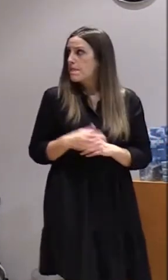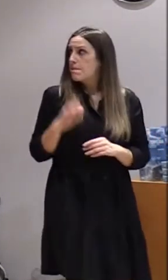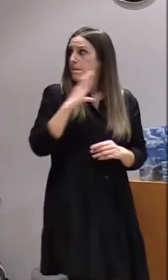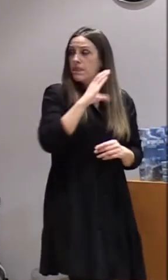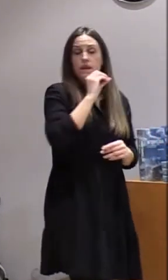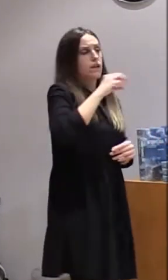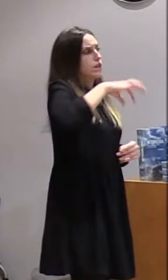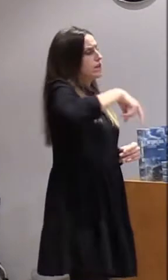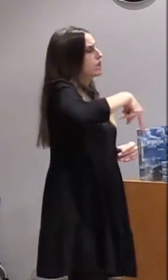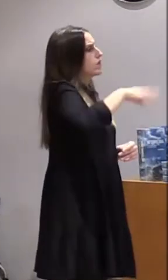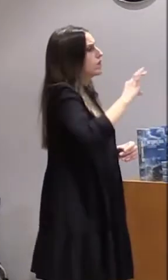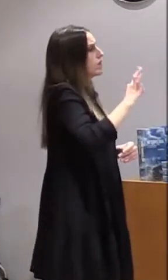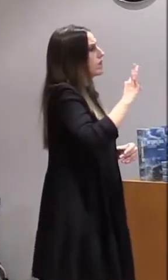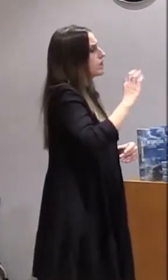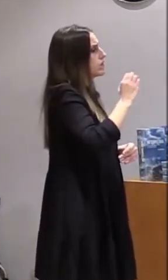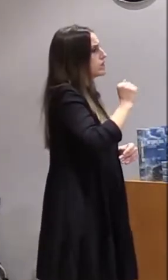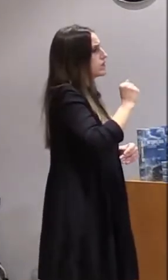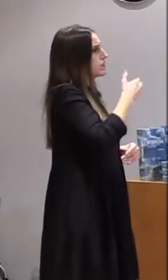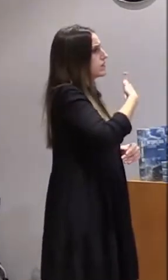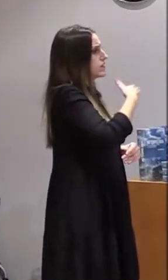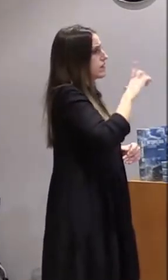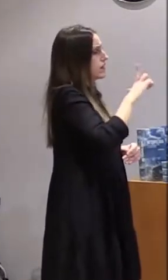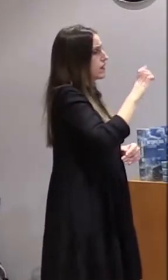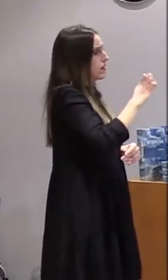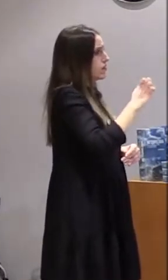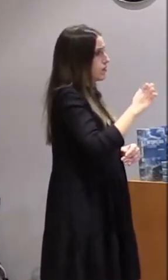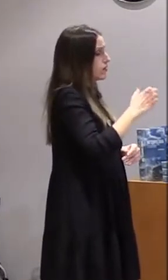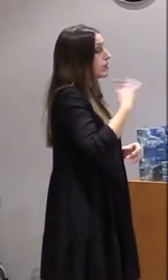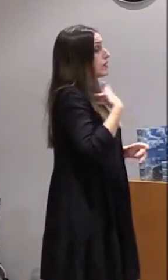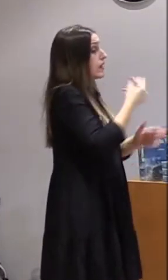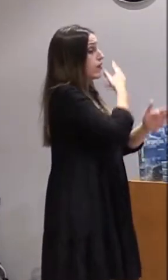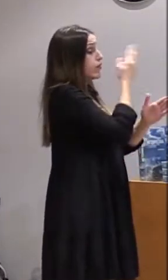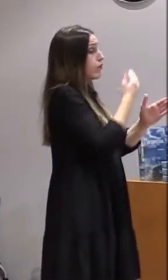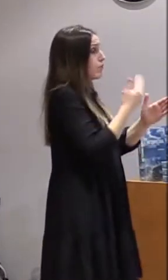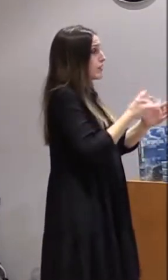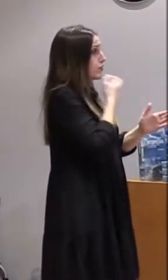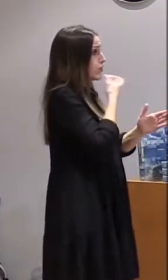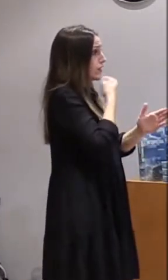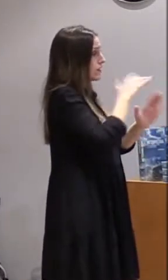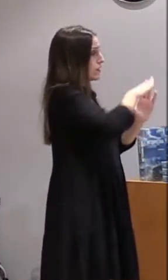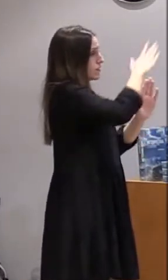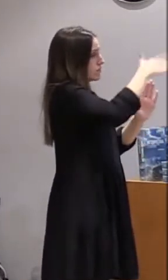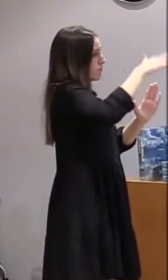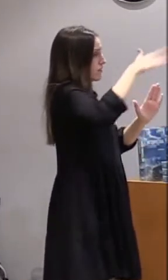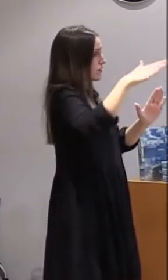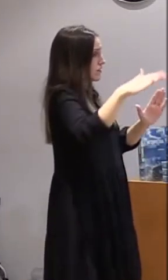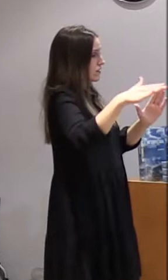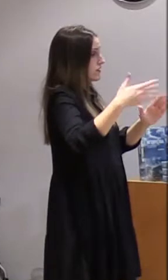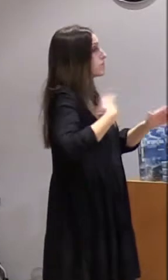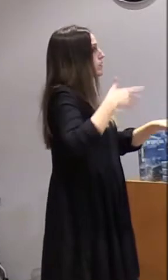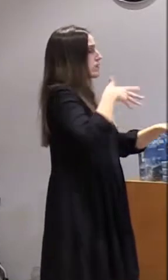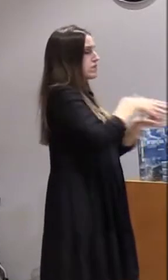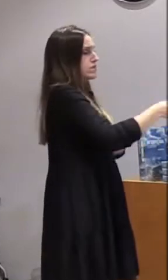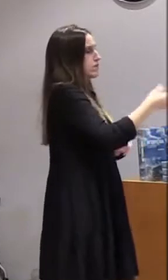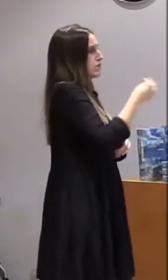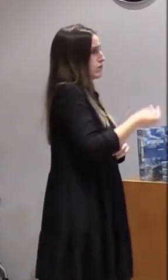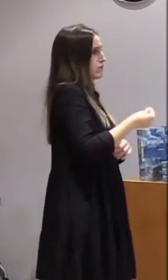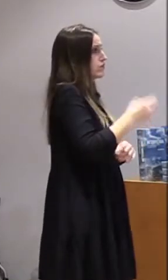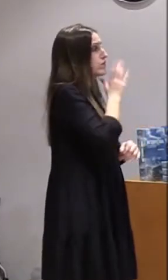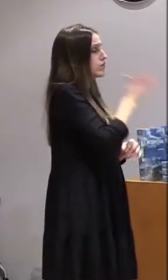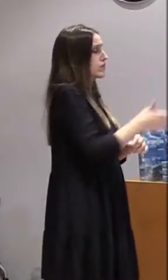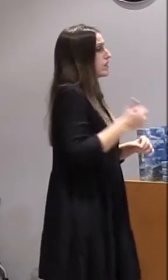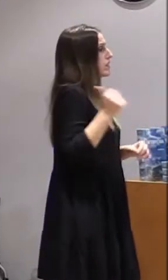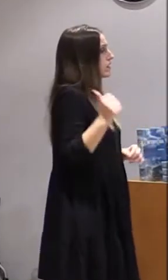inglés, paisajista, también ejerció una fuerte influencia de los estudios de Howard, porque Constable